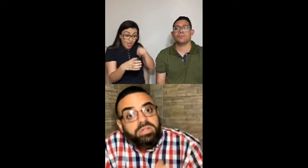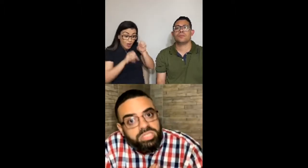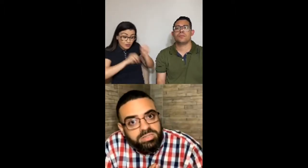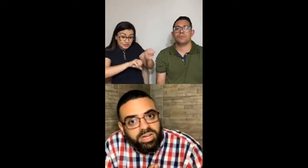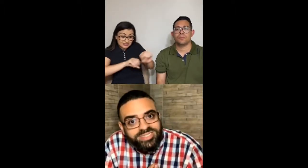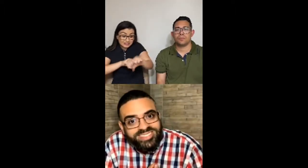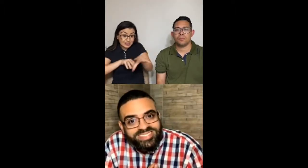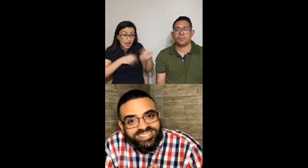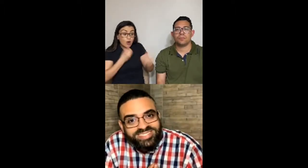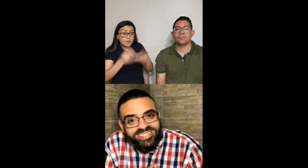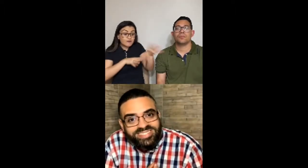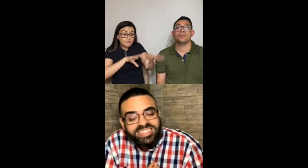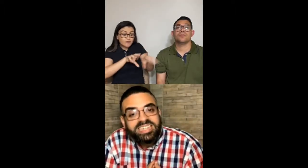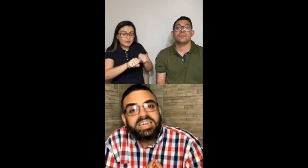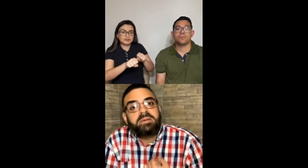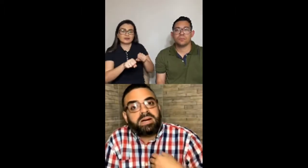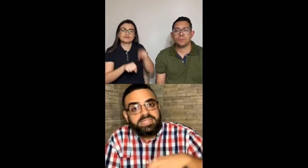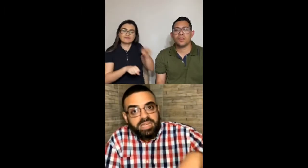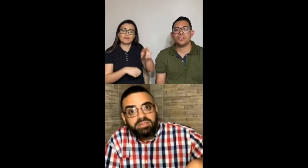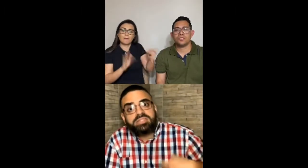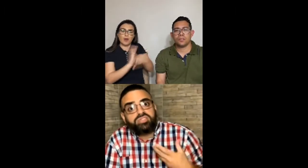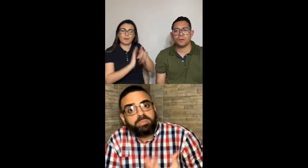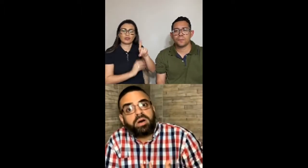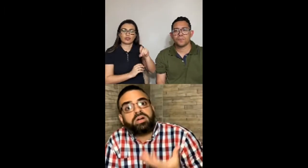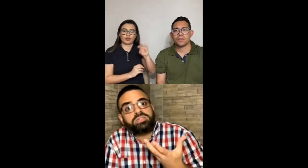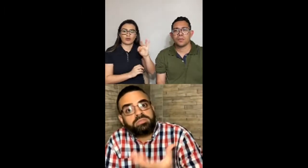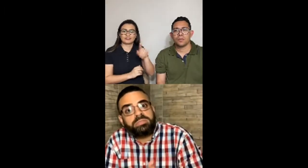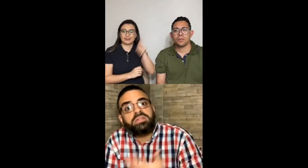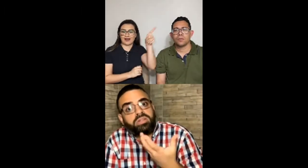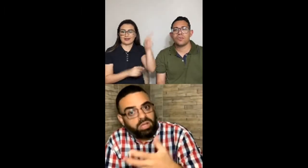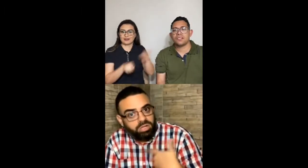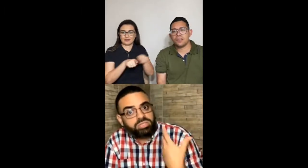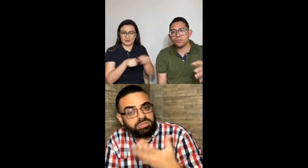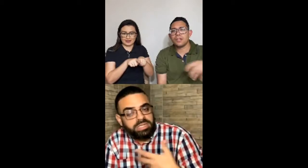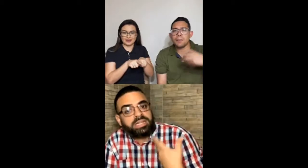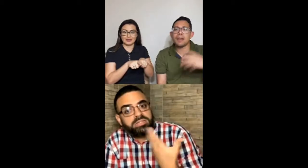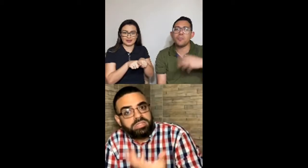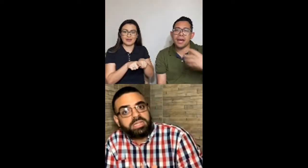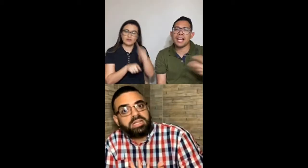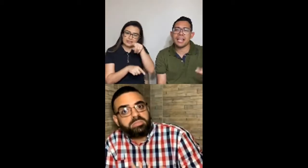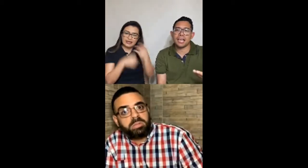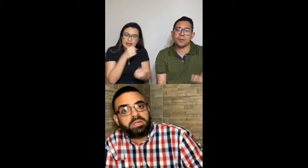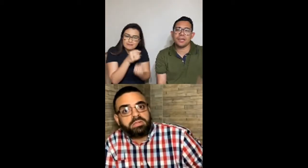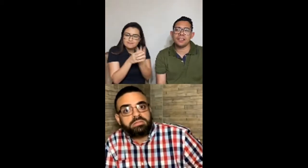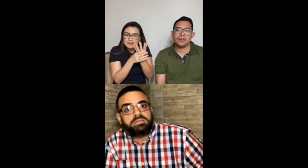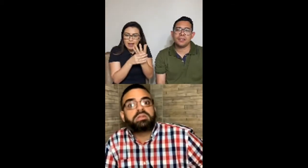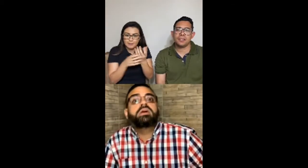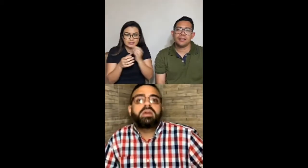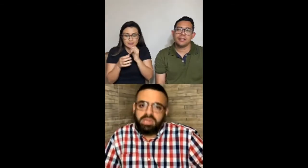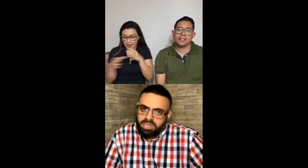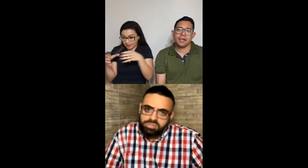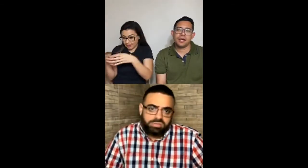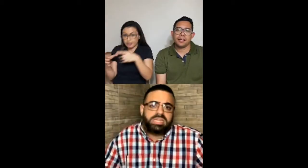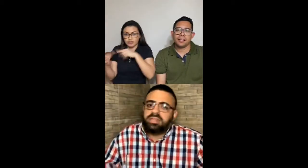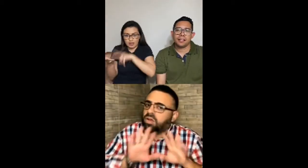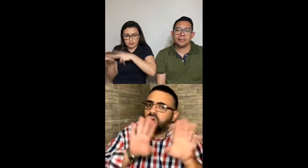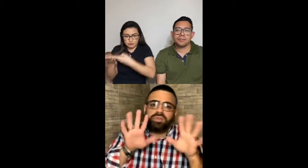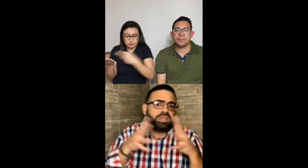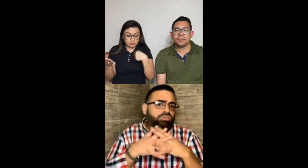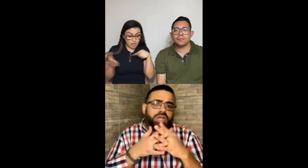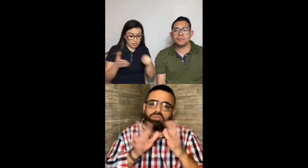minha comunidade, que eu trabalhava com eles, e capacitá-los para se envolver com a metodologia. Fazendo um trabalho paralelo ali. Mas tendo esse